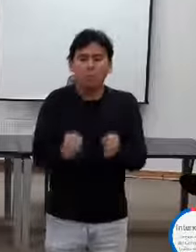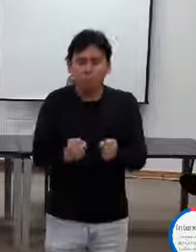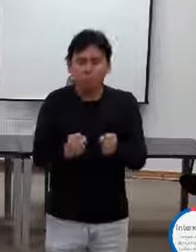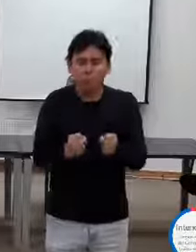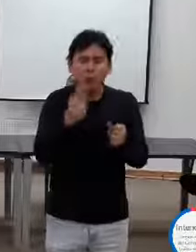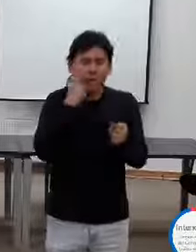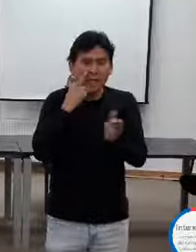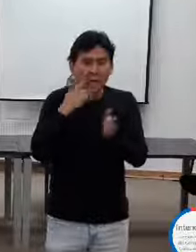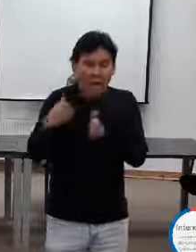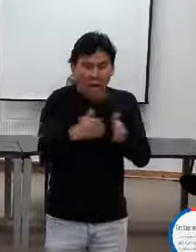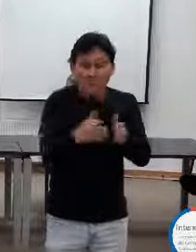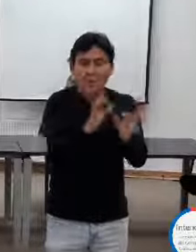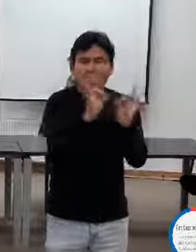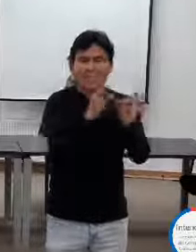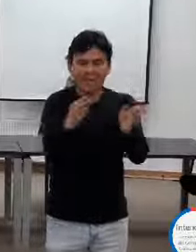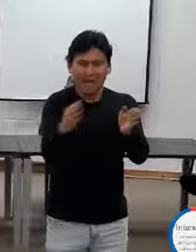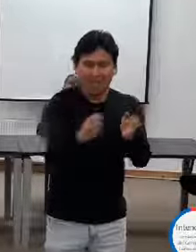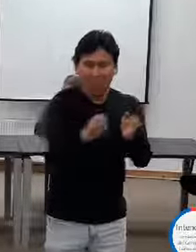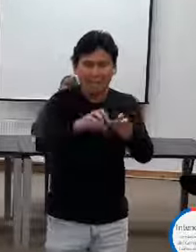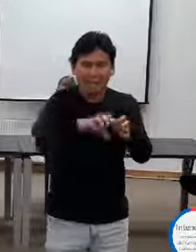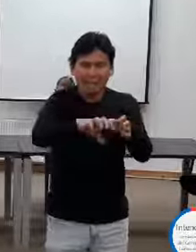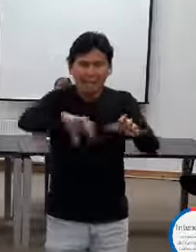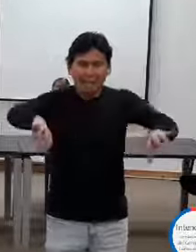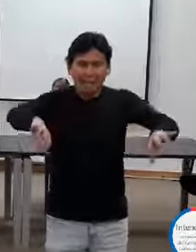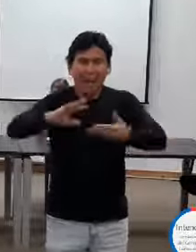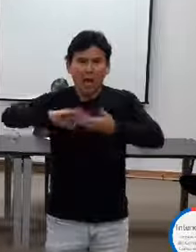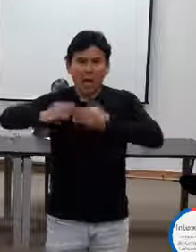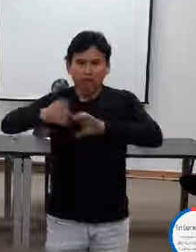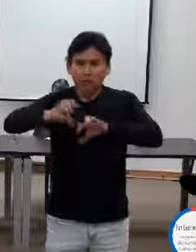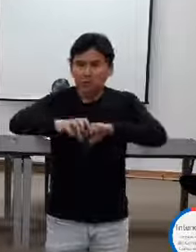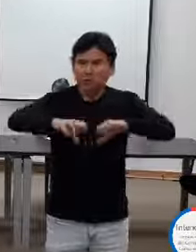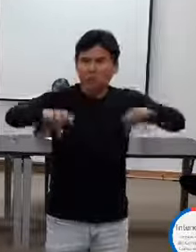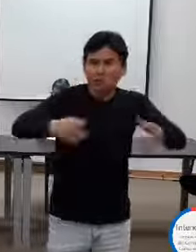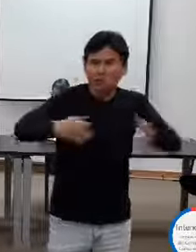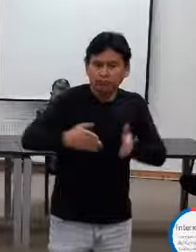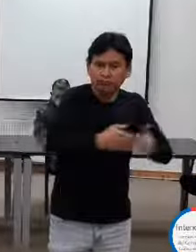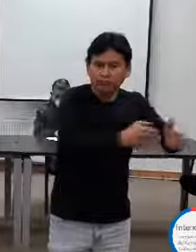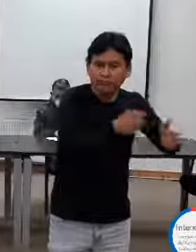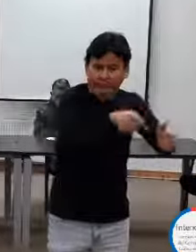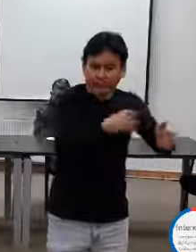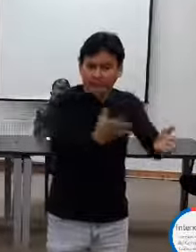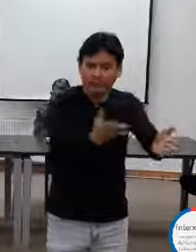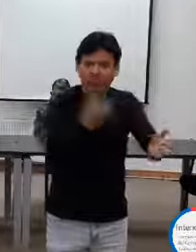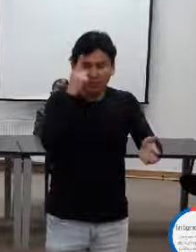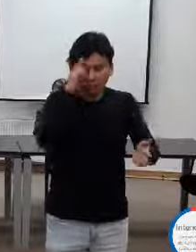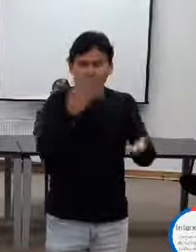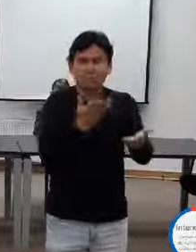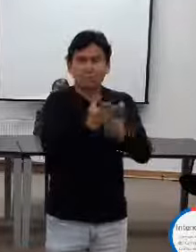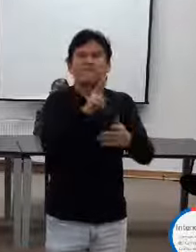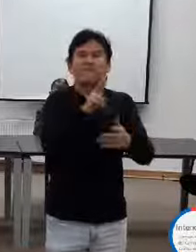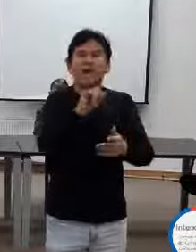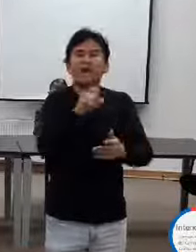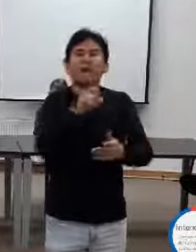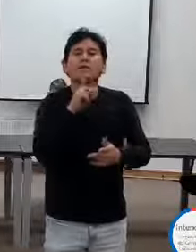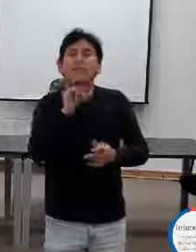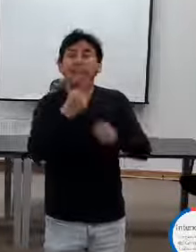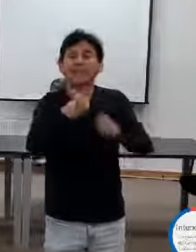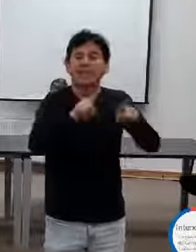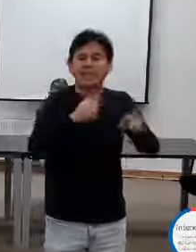corredores específicos, que no tengan contacto con las comunidades y se le pidió a Vialidad, a las diferentes